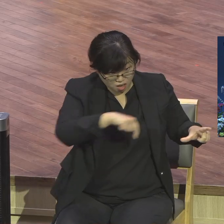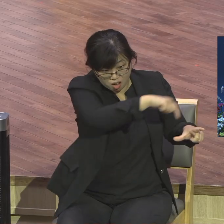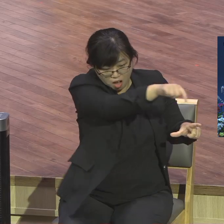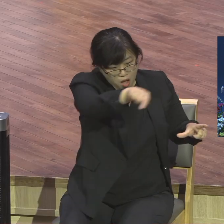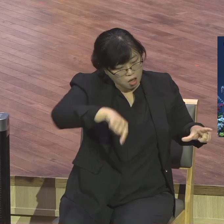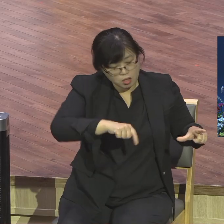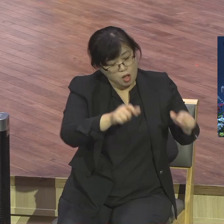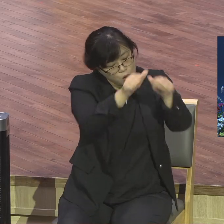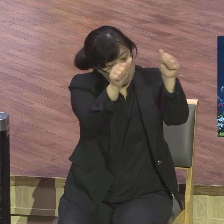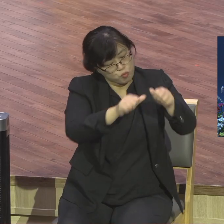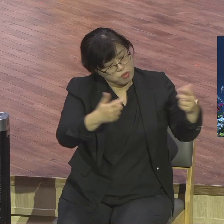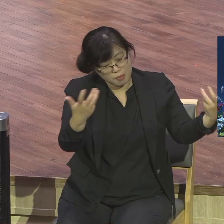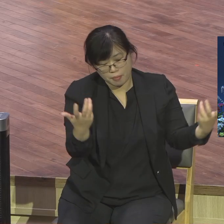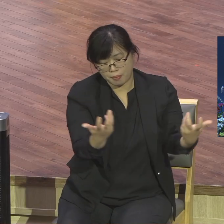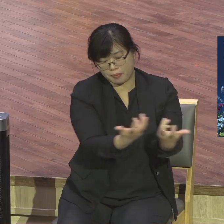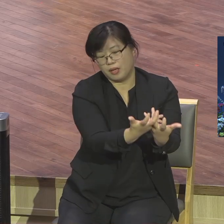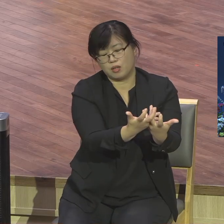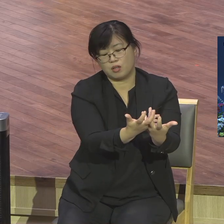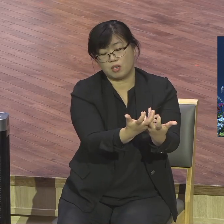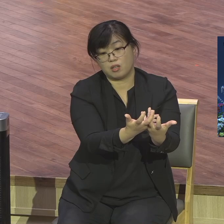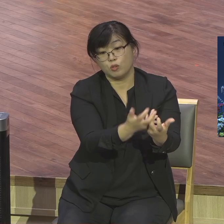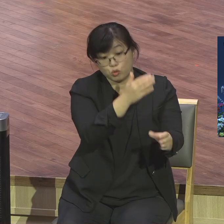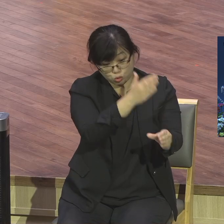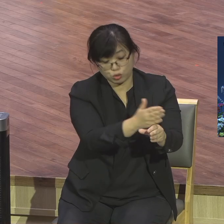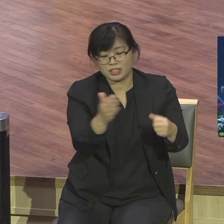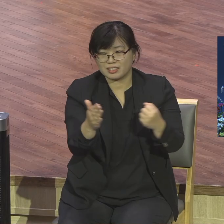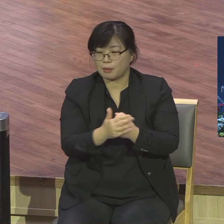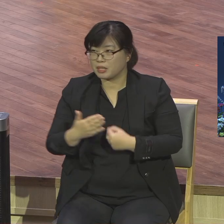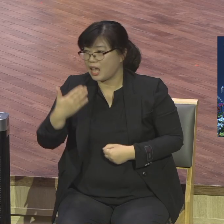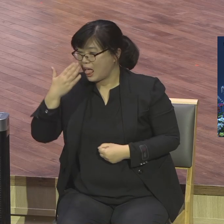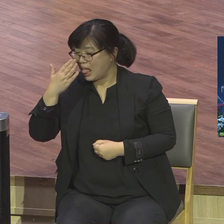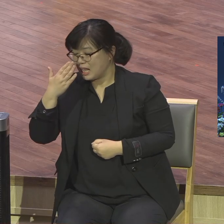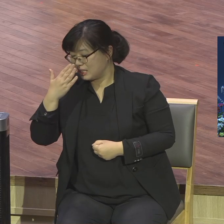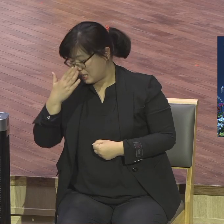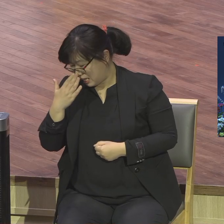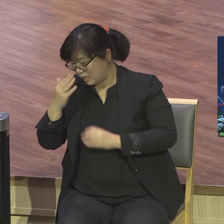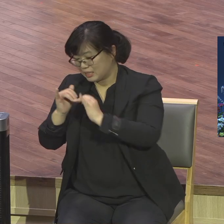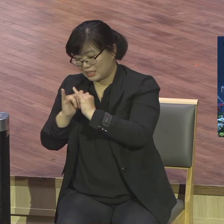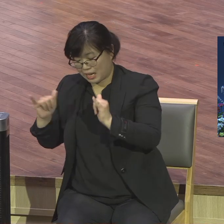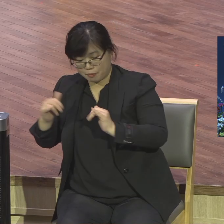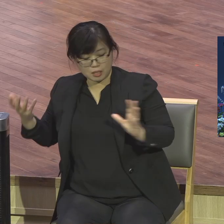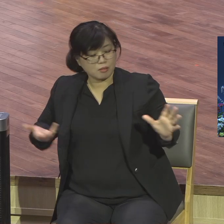아무데서나 예배하는 게 아니라 하나님 택해놓은 장소가 있어 거기서 예배해라